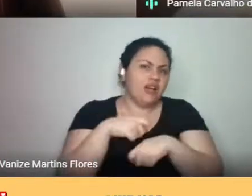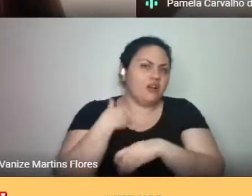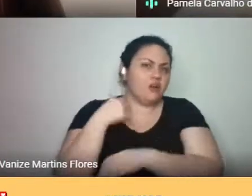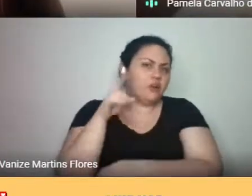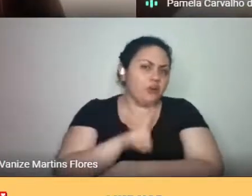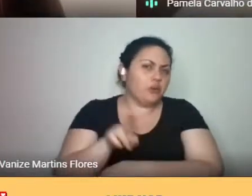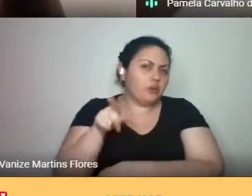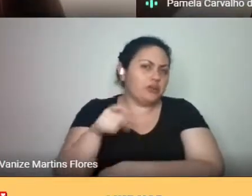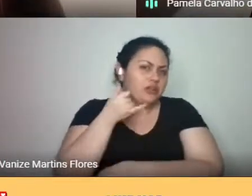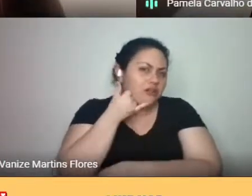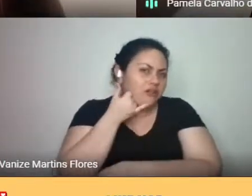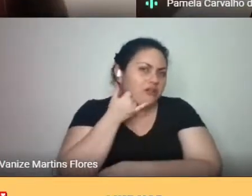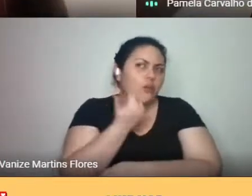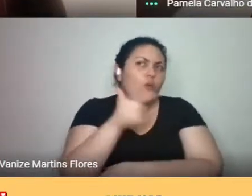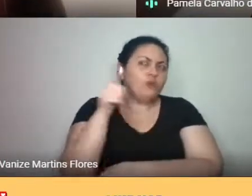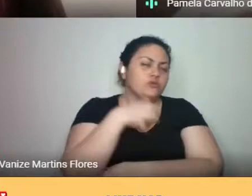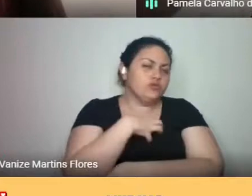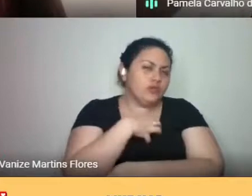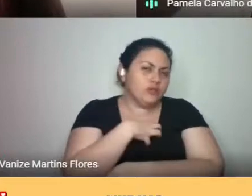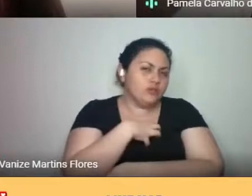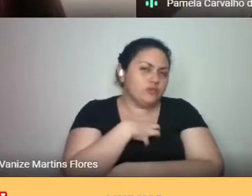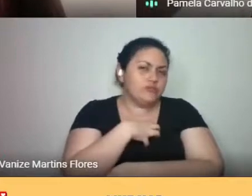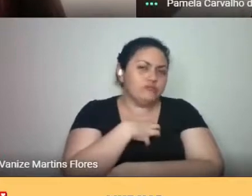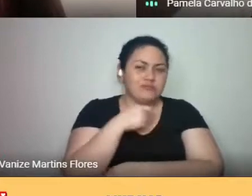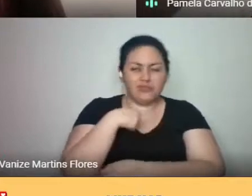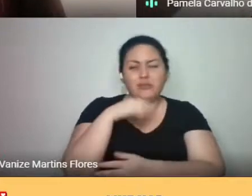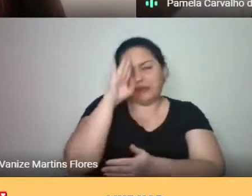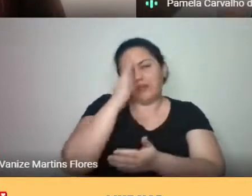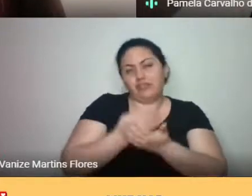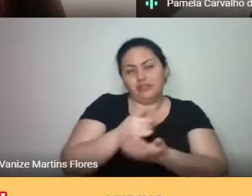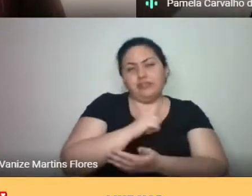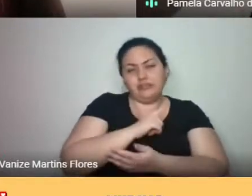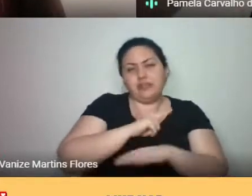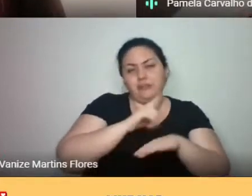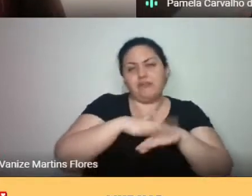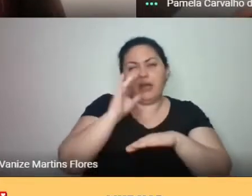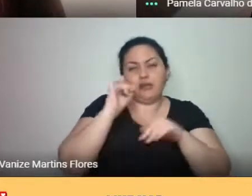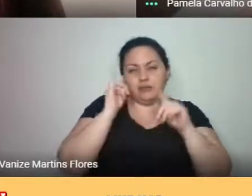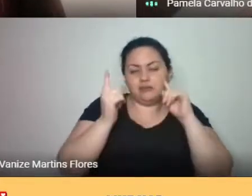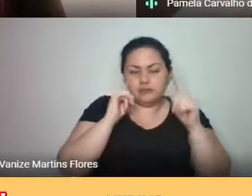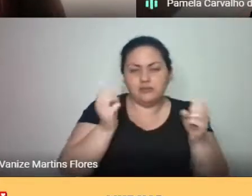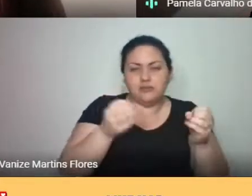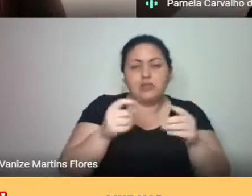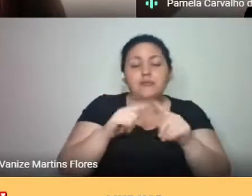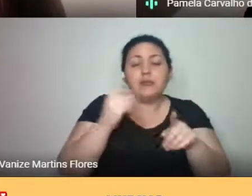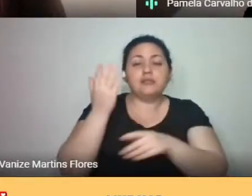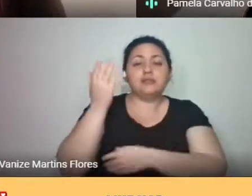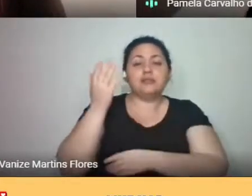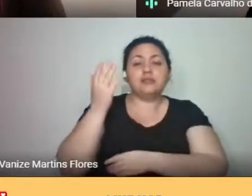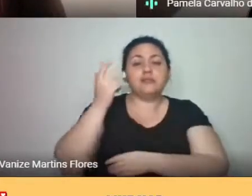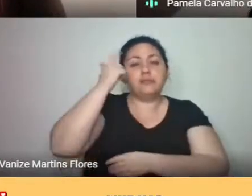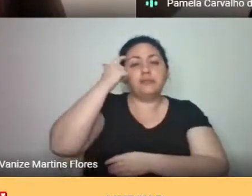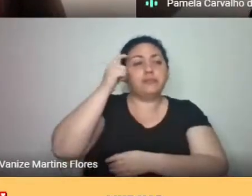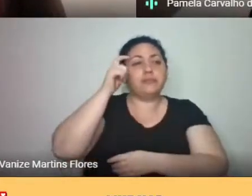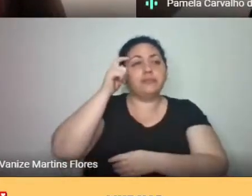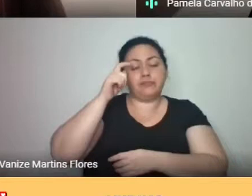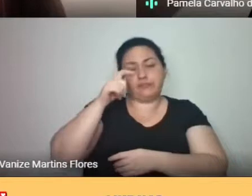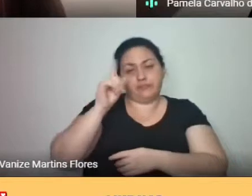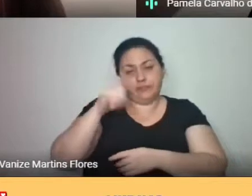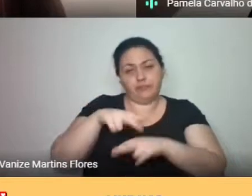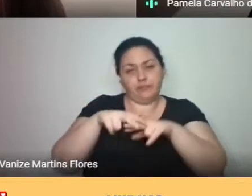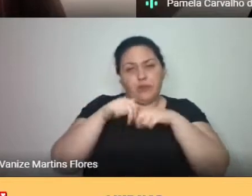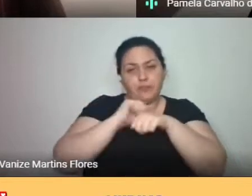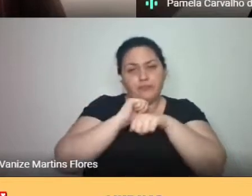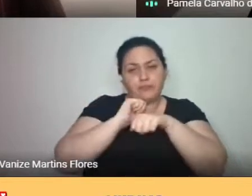acredito que hoje tem se levantado mais esse debate, mas ele é muito, assim, acho que a pandemia incentivou isso, porque a gente foi colocado